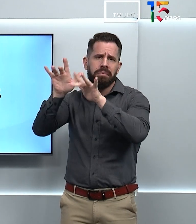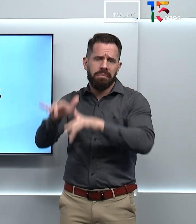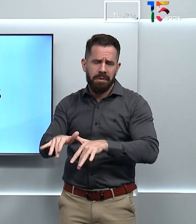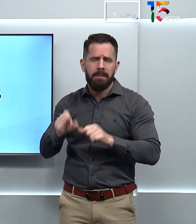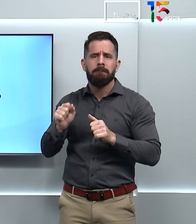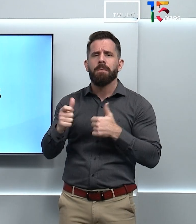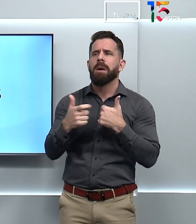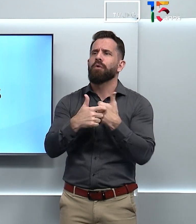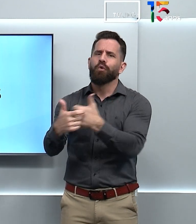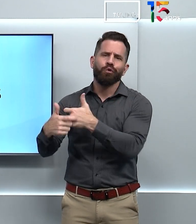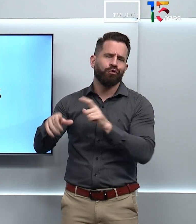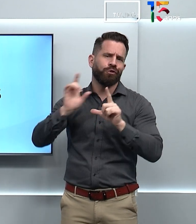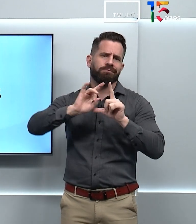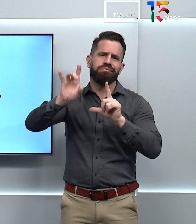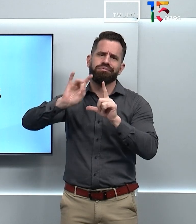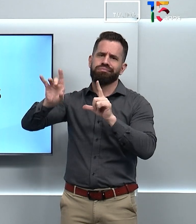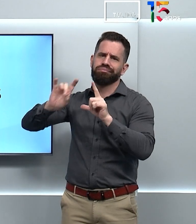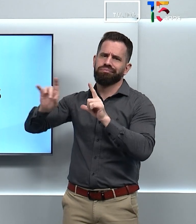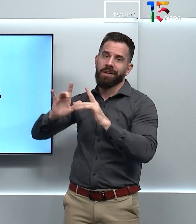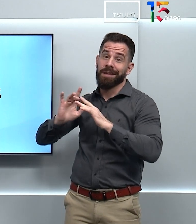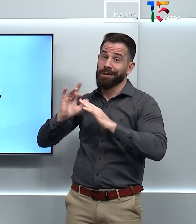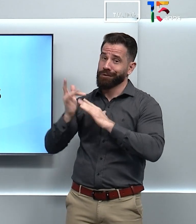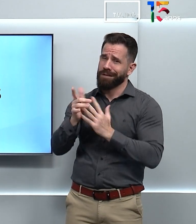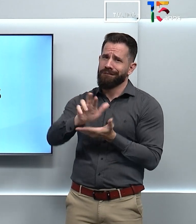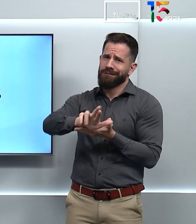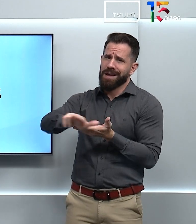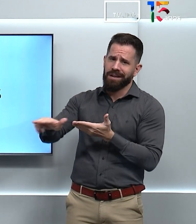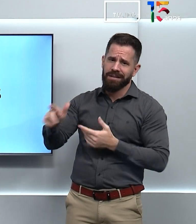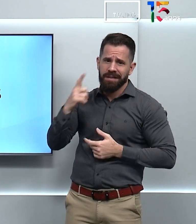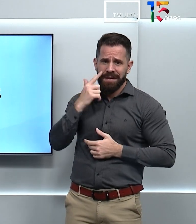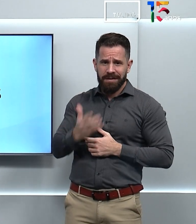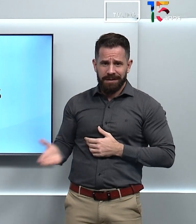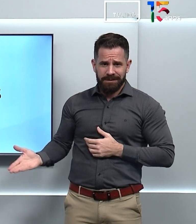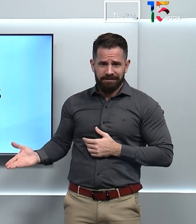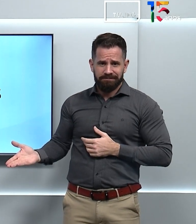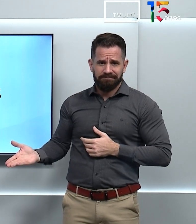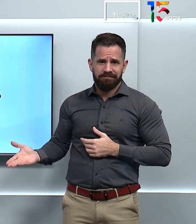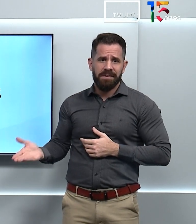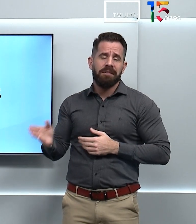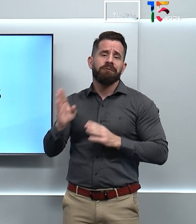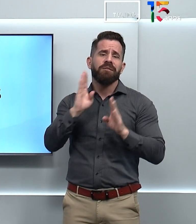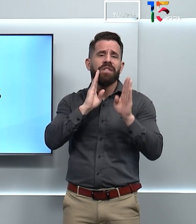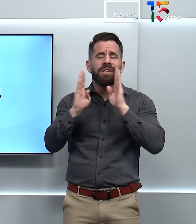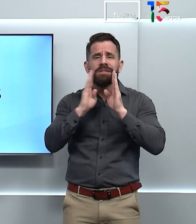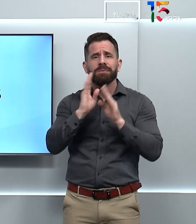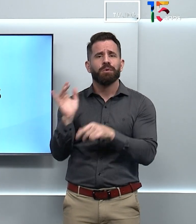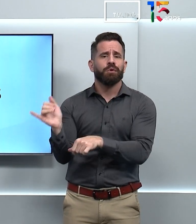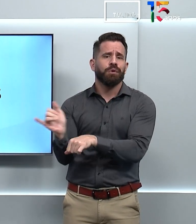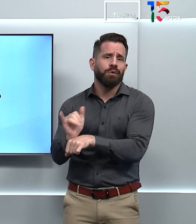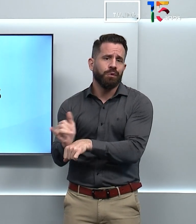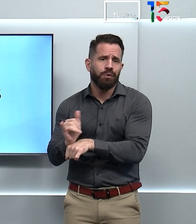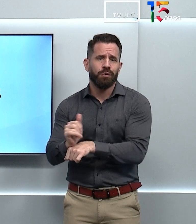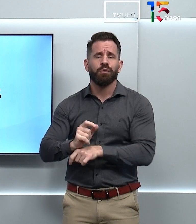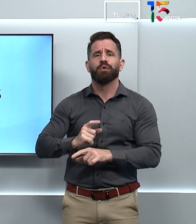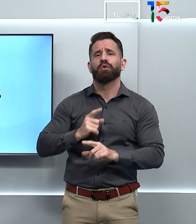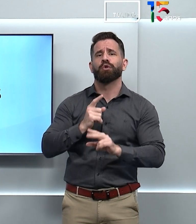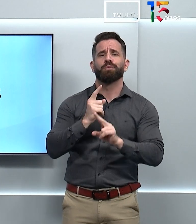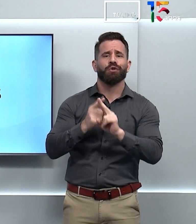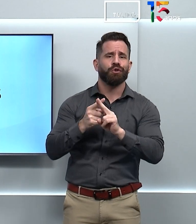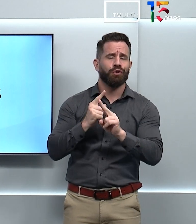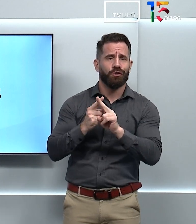conteúdo, compartilhar nas redes sociais. Elas estão aparecendo aqui embaixo, Facebook, YouTube,